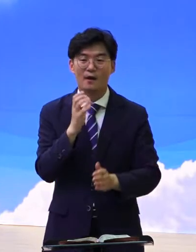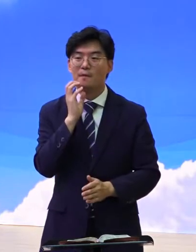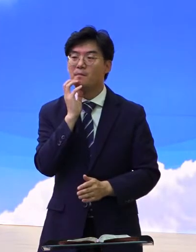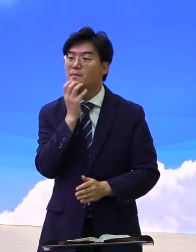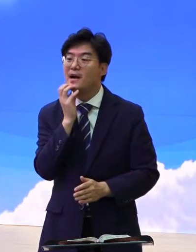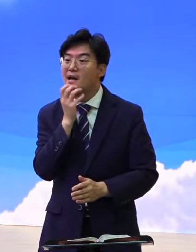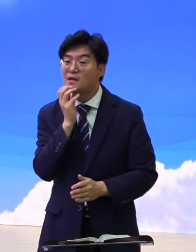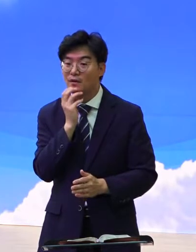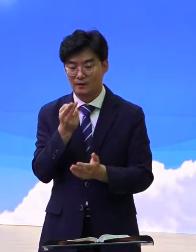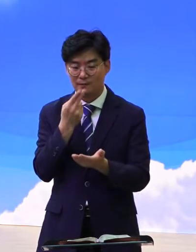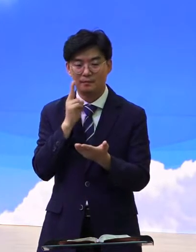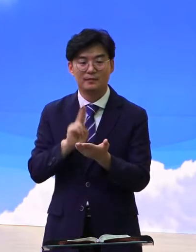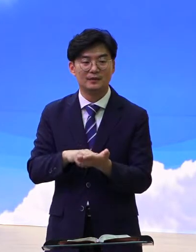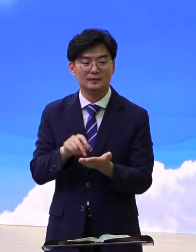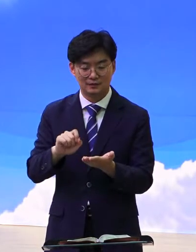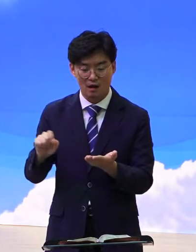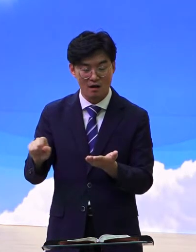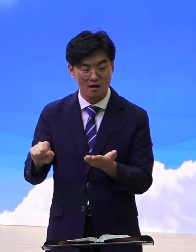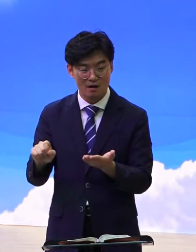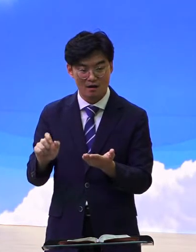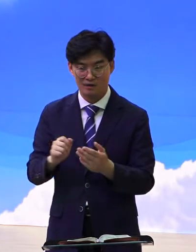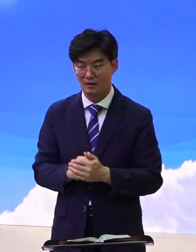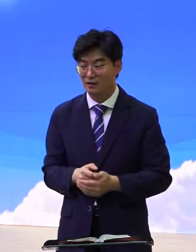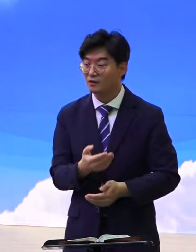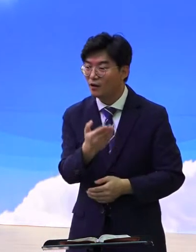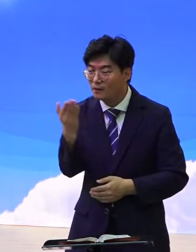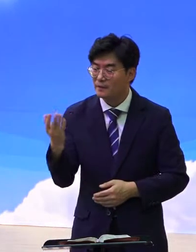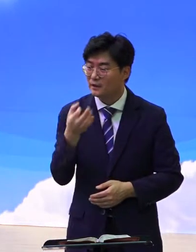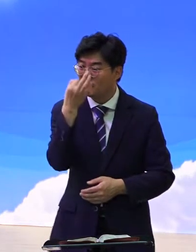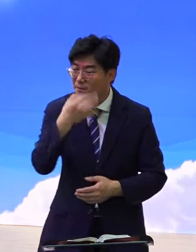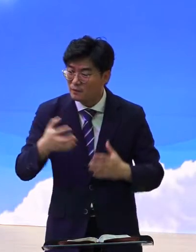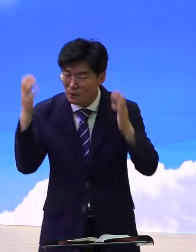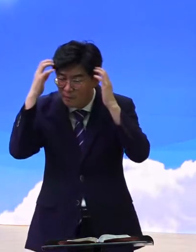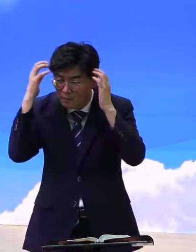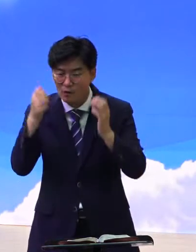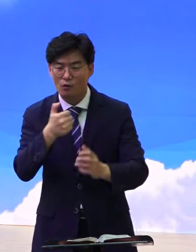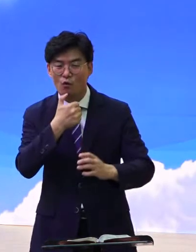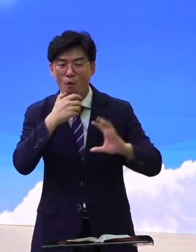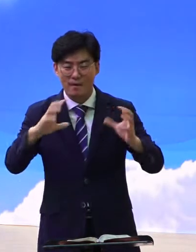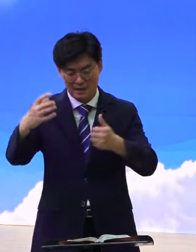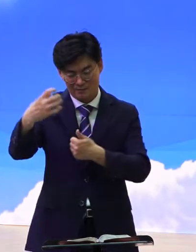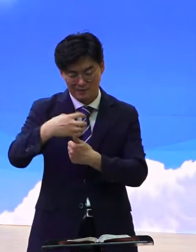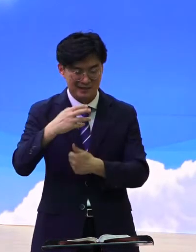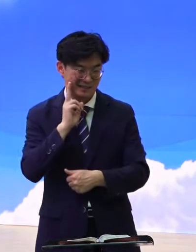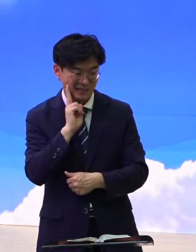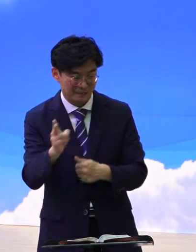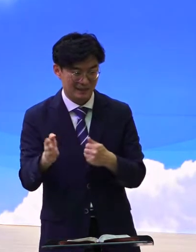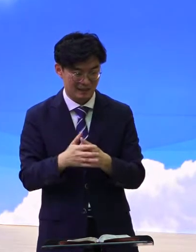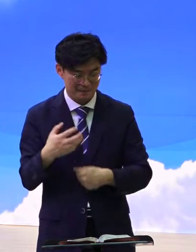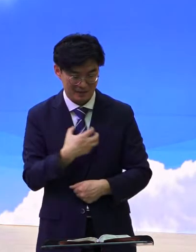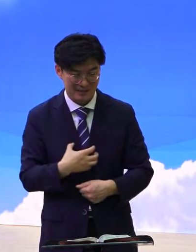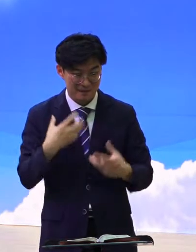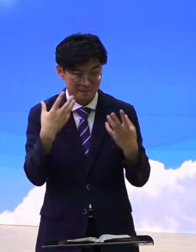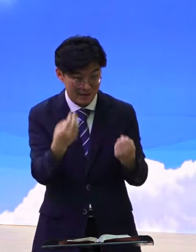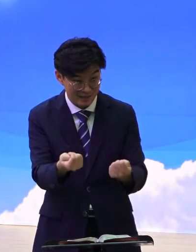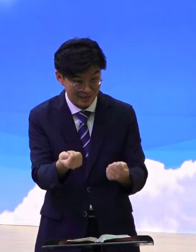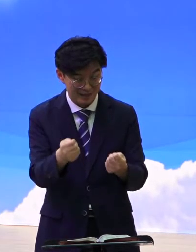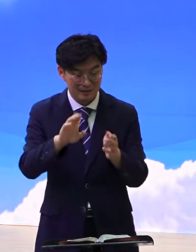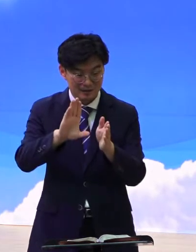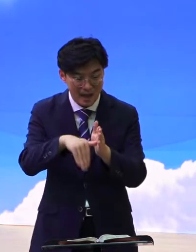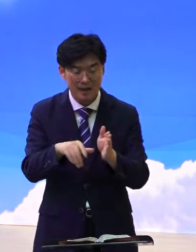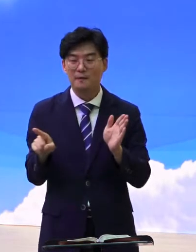그리스도인들의 믿음이 어떤 것인지, 그리스도인들의 믿음이 어떠해야 하는 것인지를 이야기했습니다. 역시 베드로전서